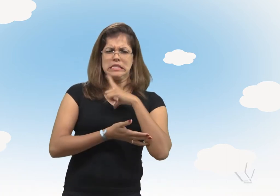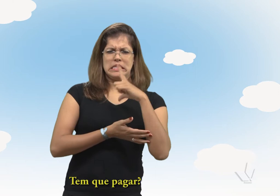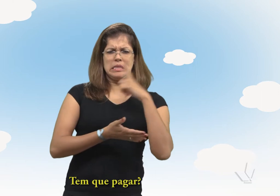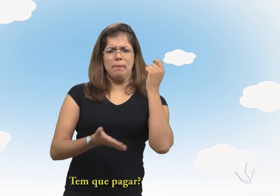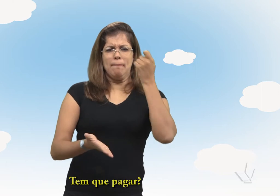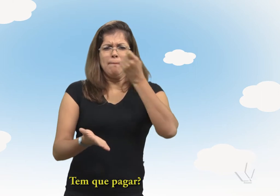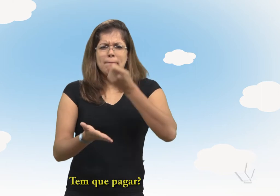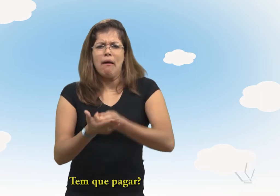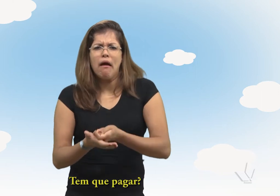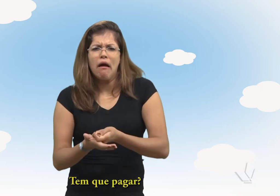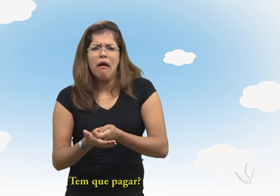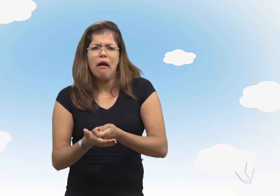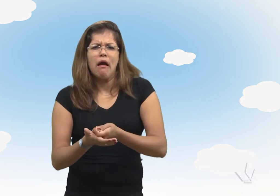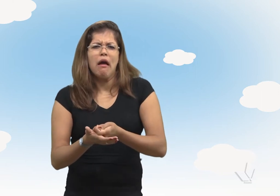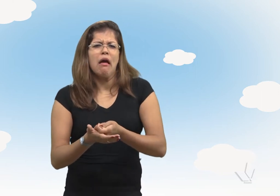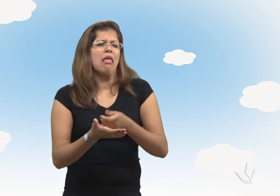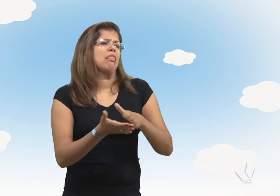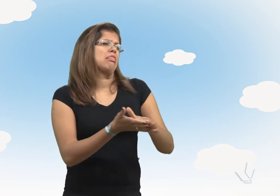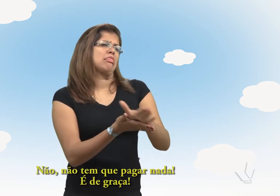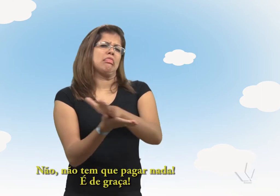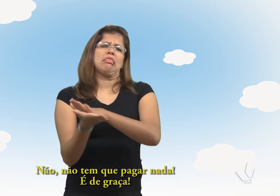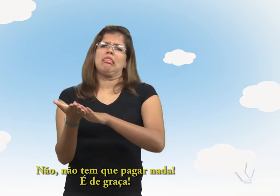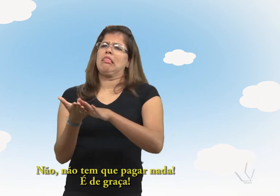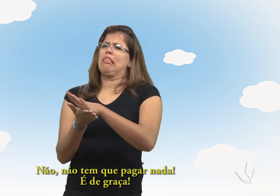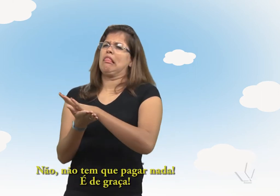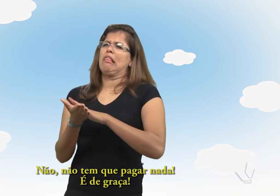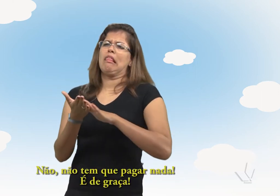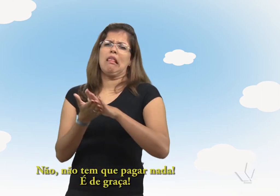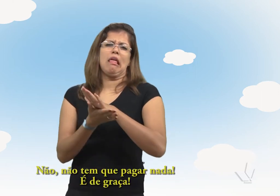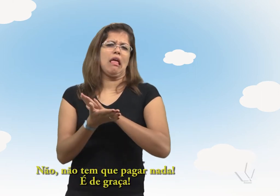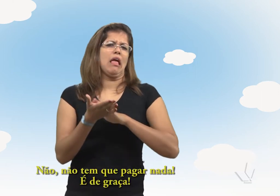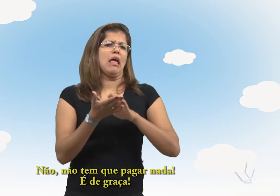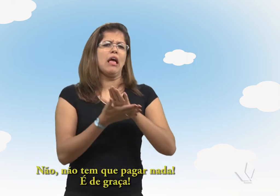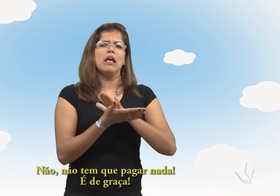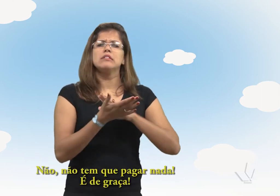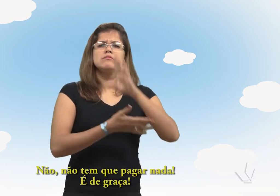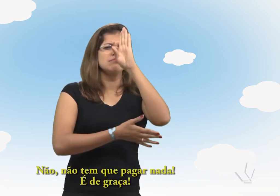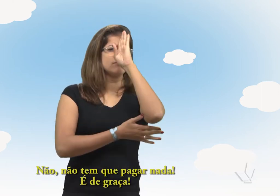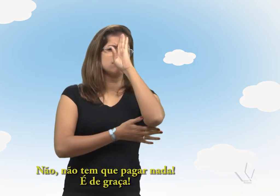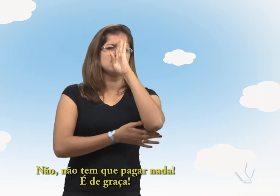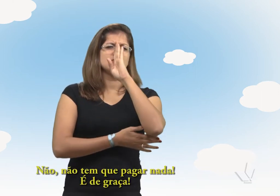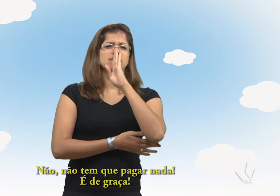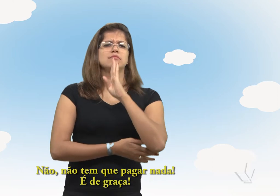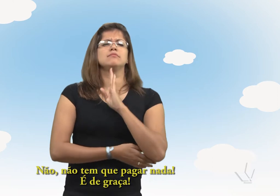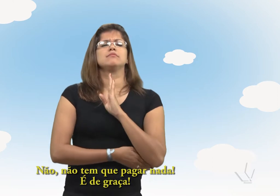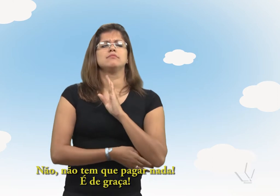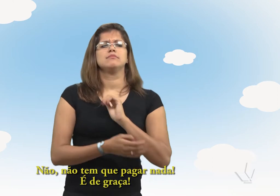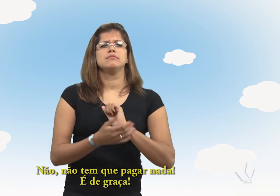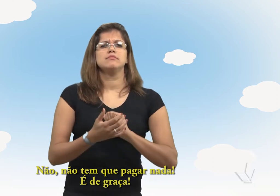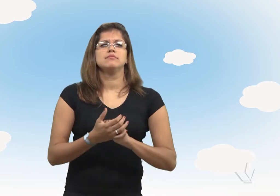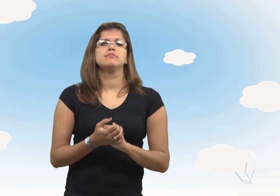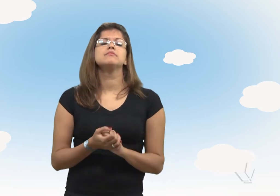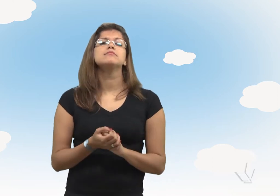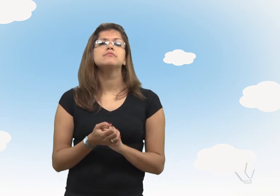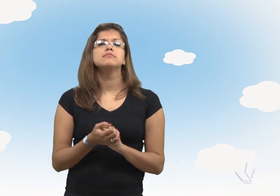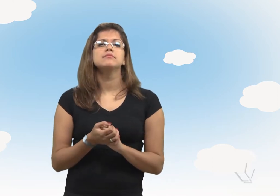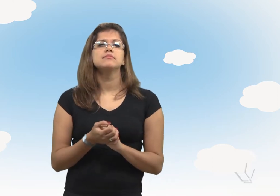Tem que pagar? Não, não tem que pagar nada. É de graça.